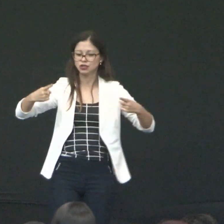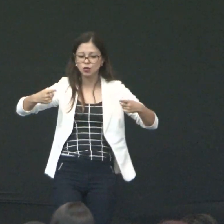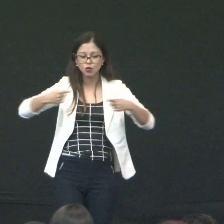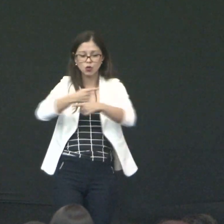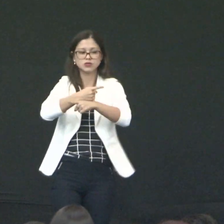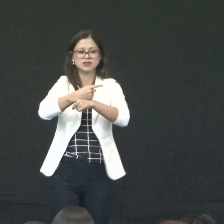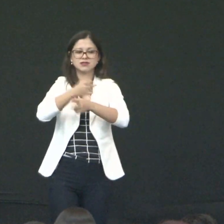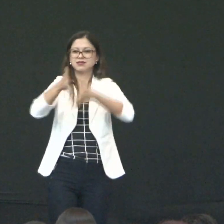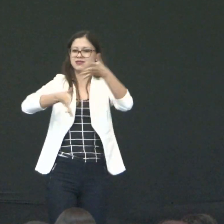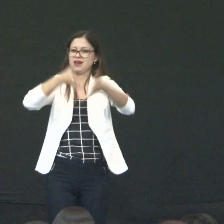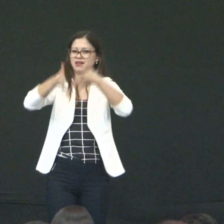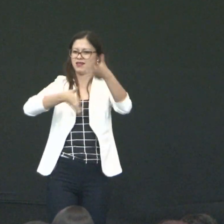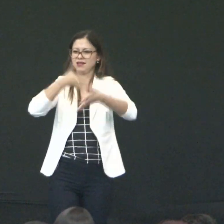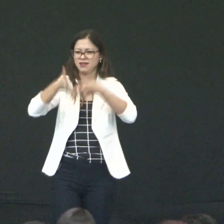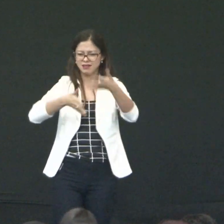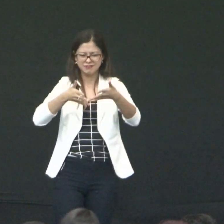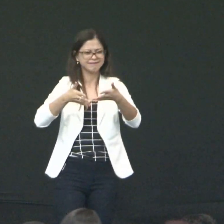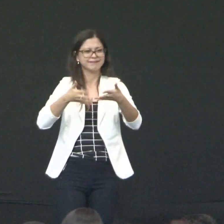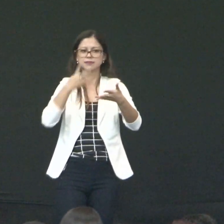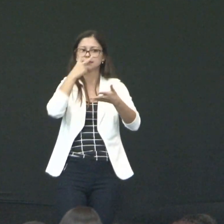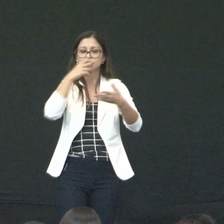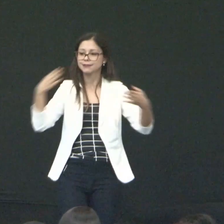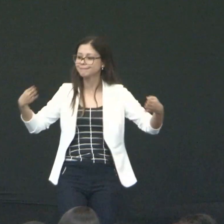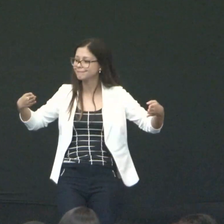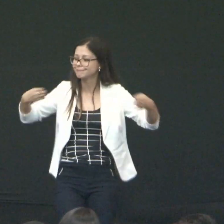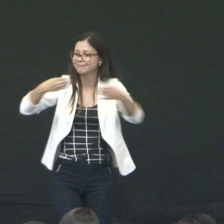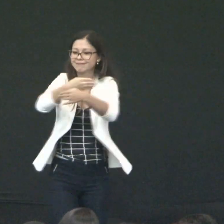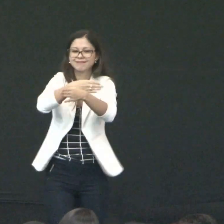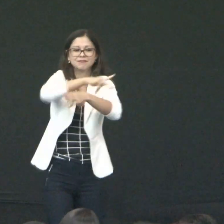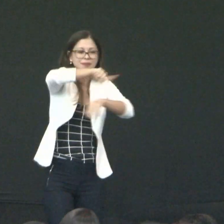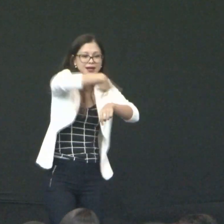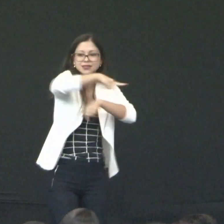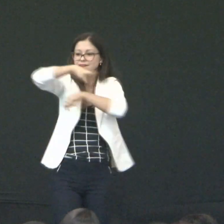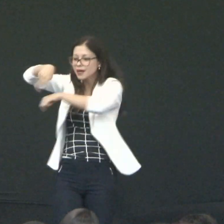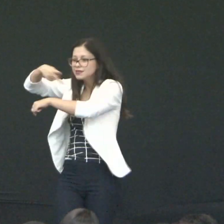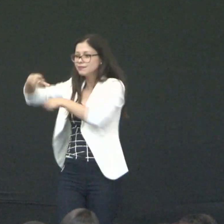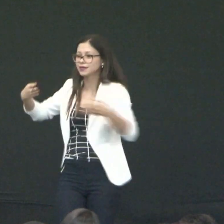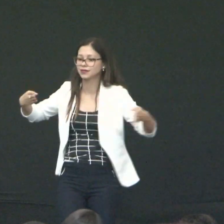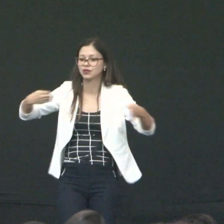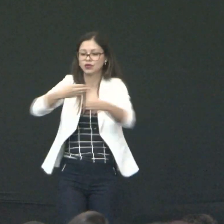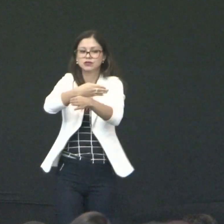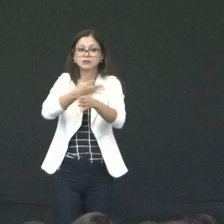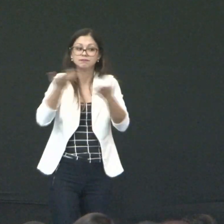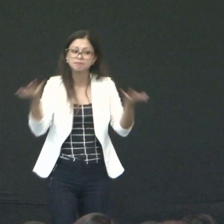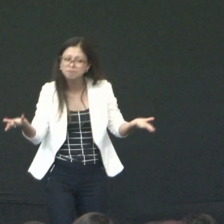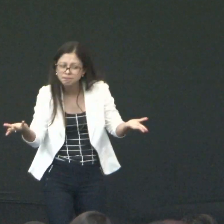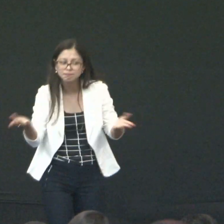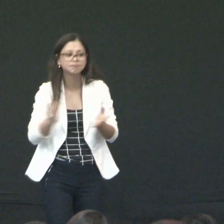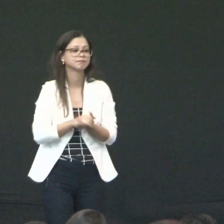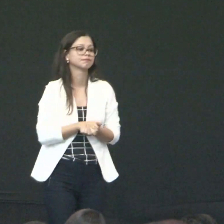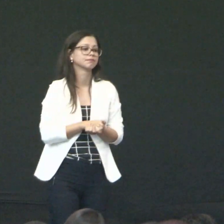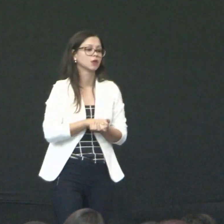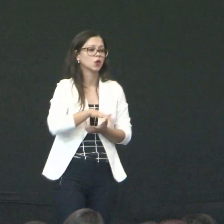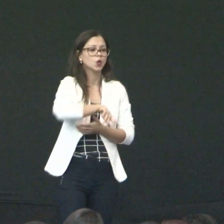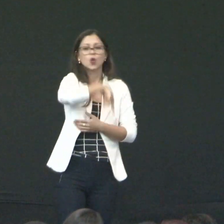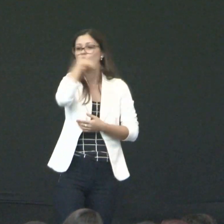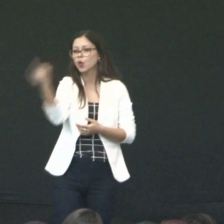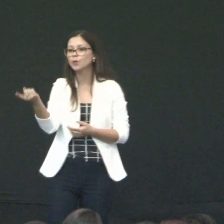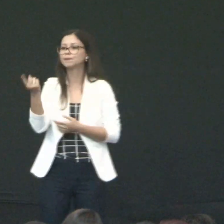um cross-signing, onde os sinais são atravessados entre línguas de sinais diferentes, né, ou línguas